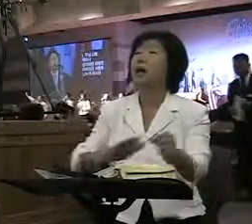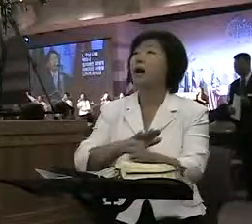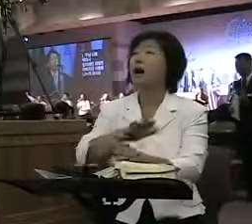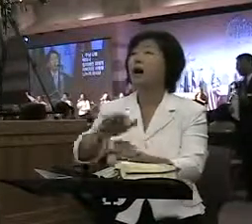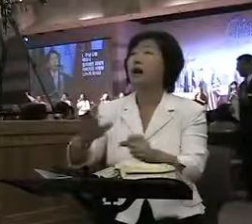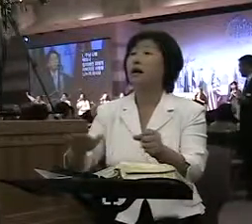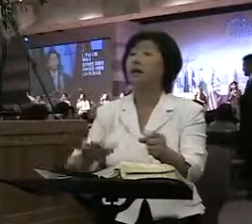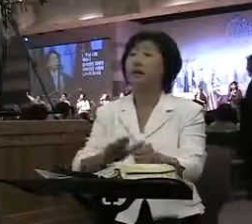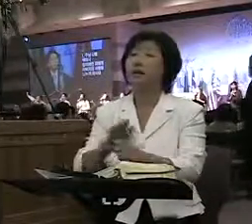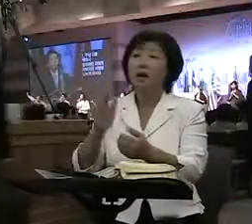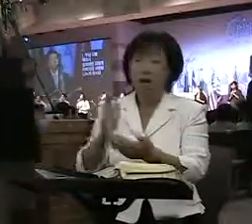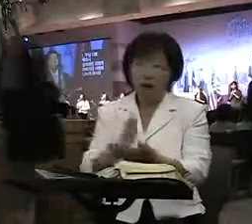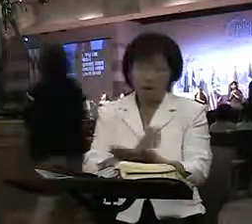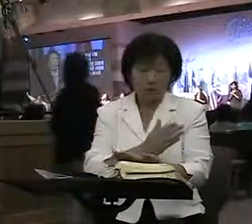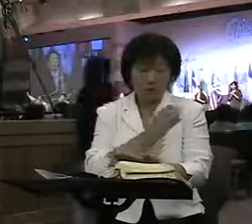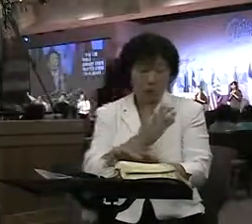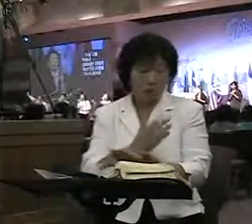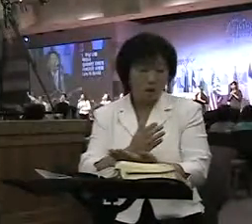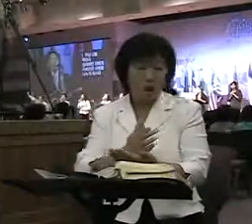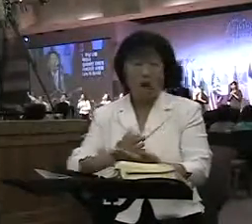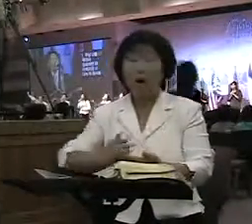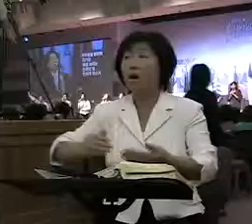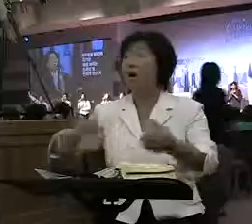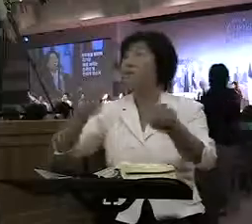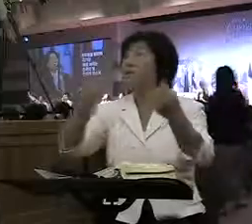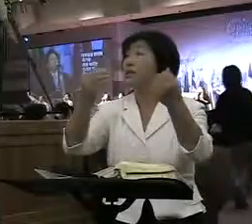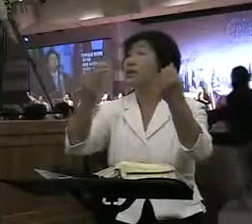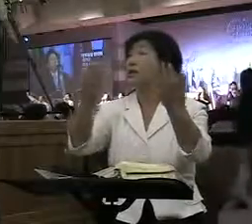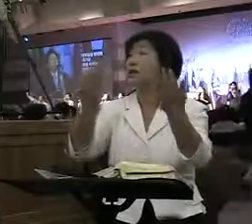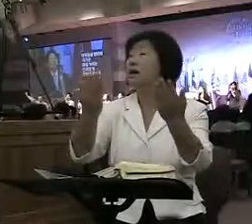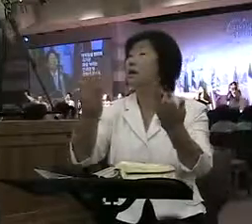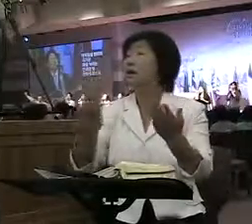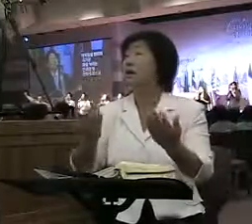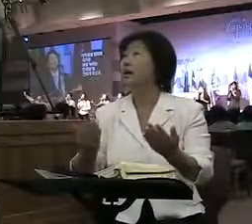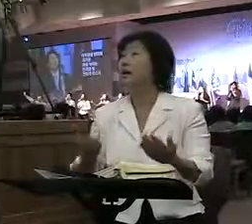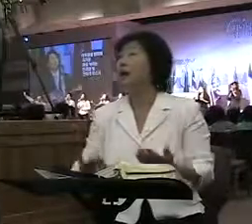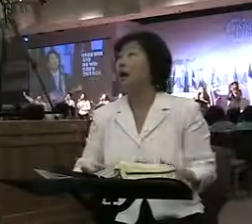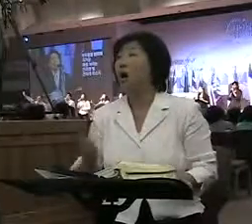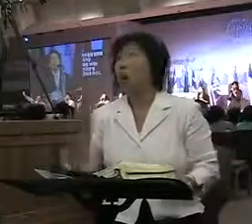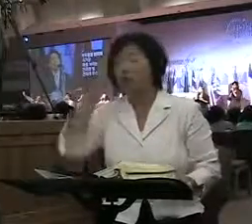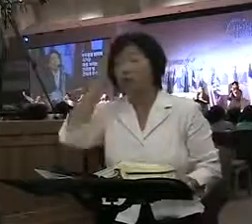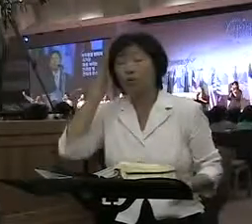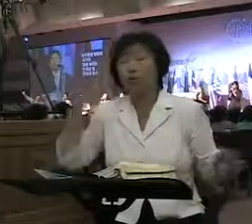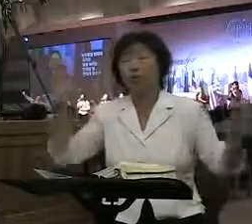아버지의 사랑을 나누게 하시네.